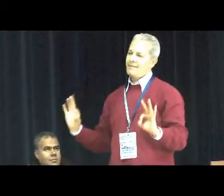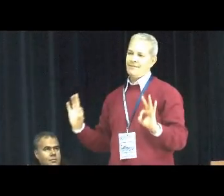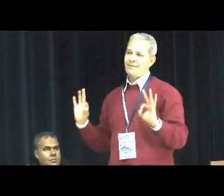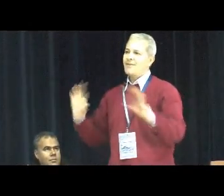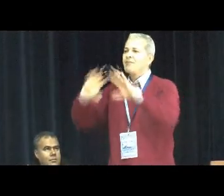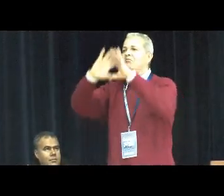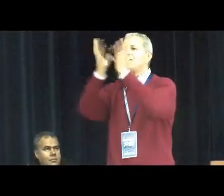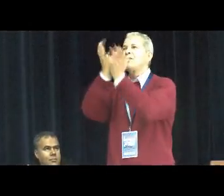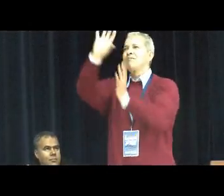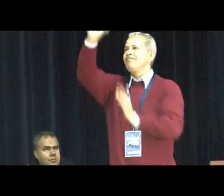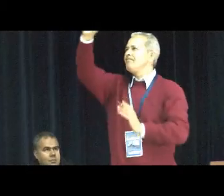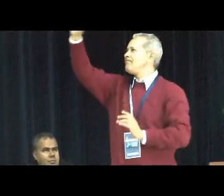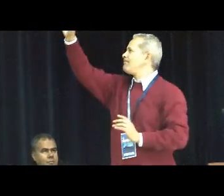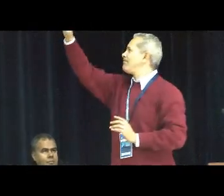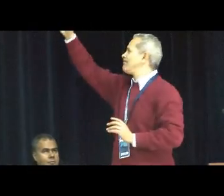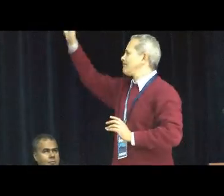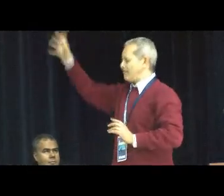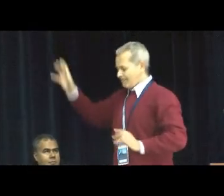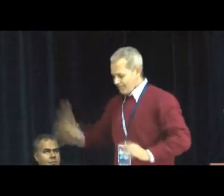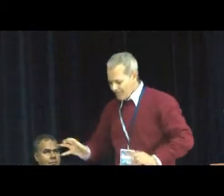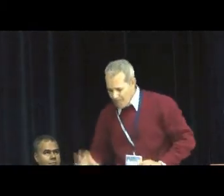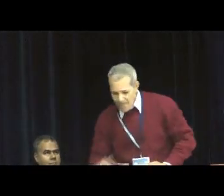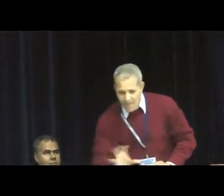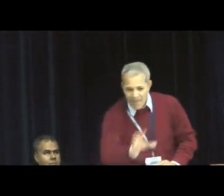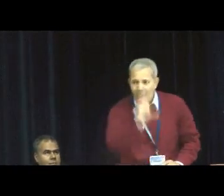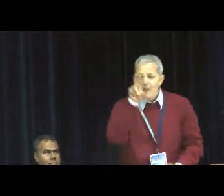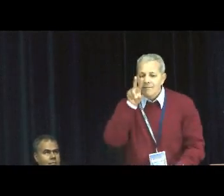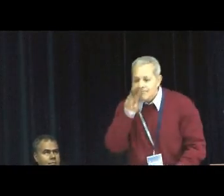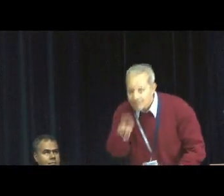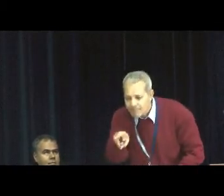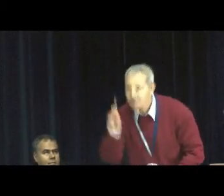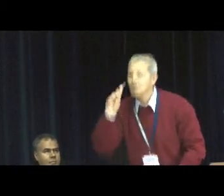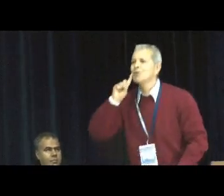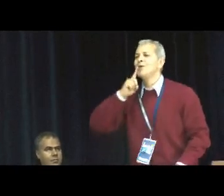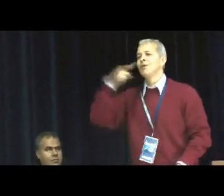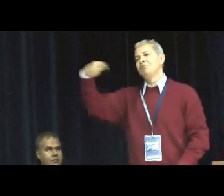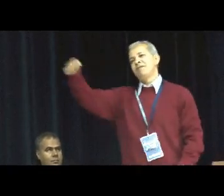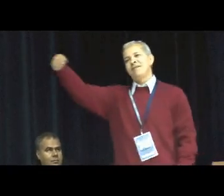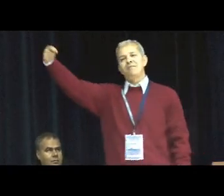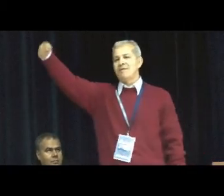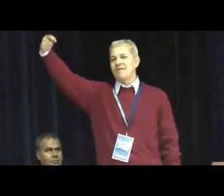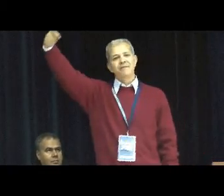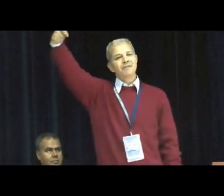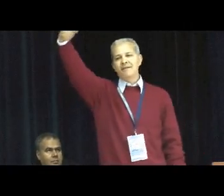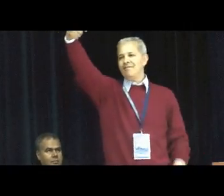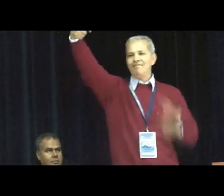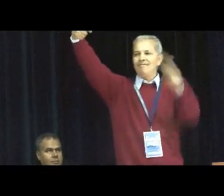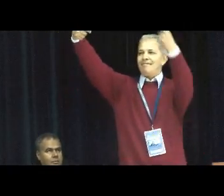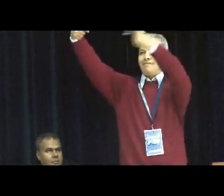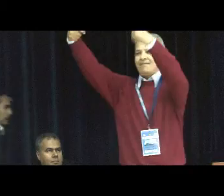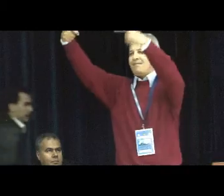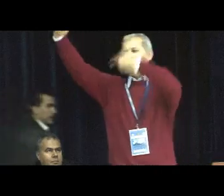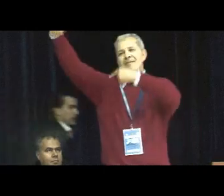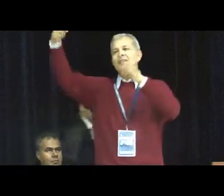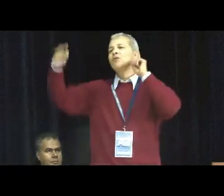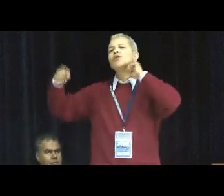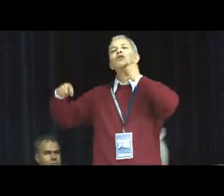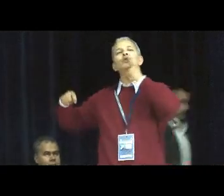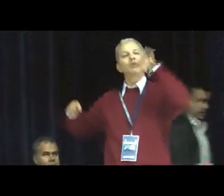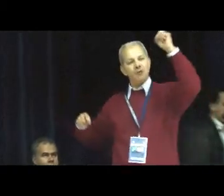بشكل أساسي. إذا المفروض أن أي اتحاد يكون الرئيس ديالو شخص قصاب لأنه يناضل وما يرافع